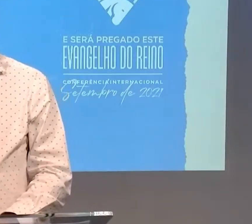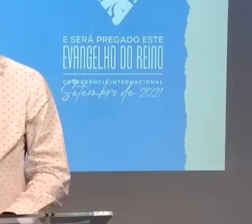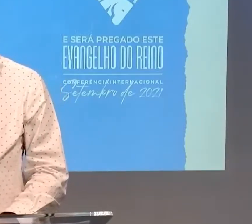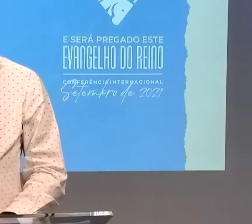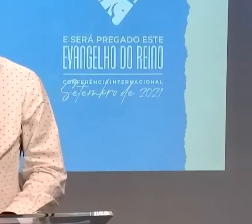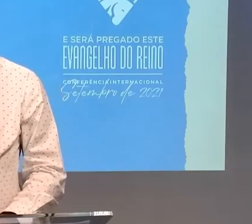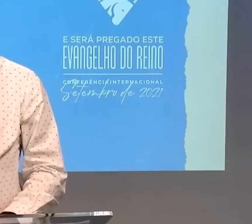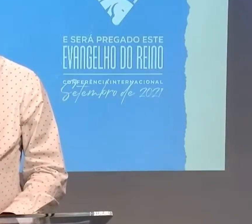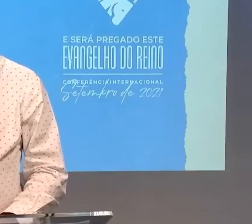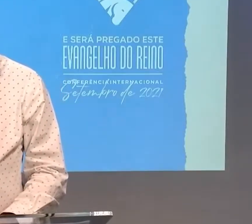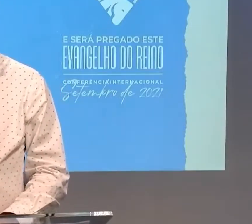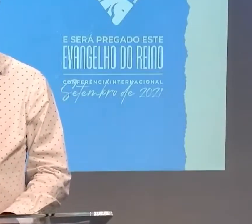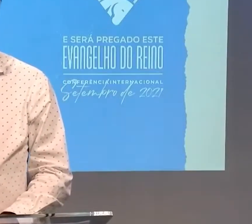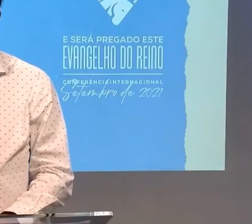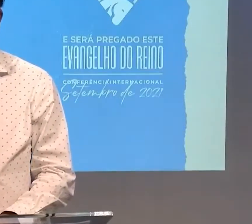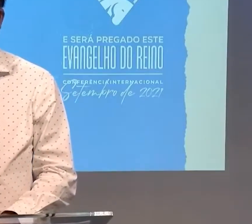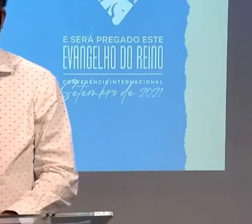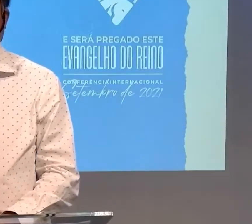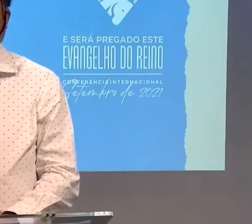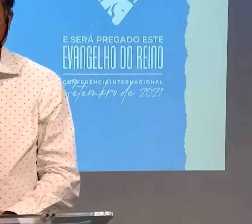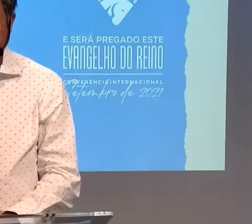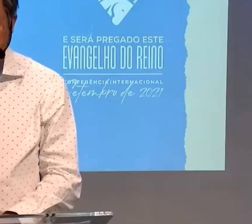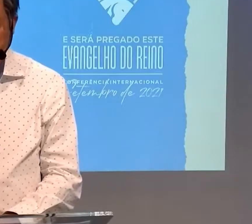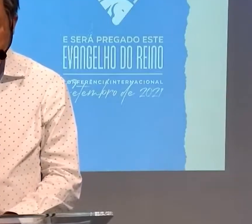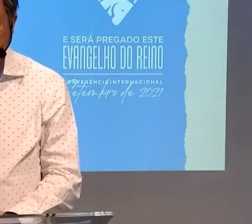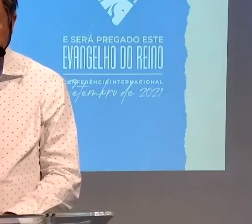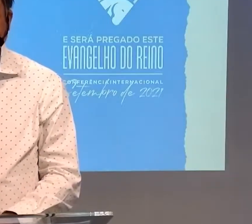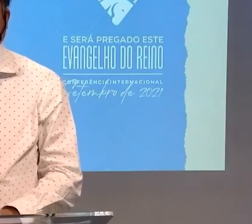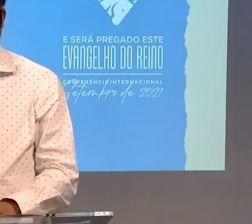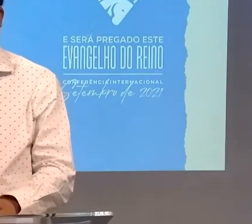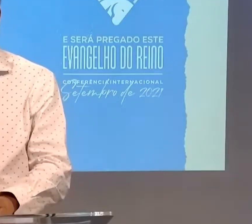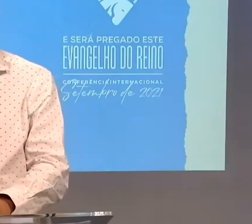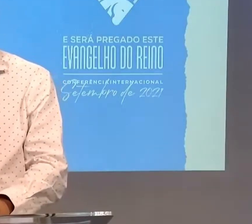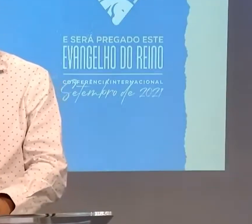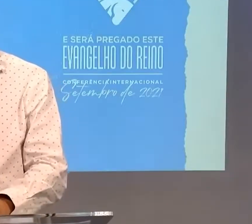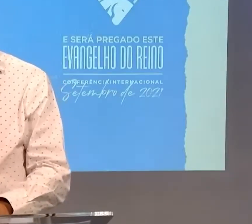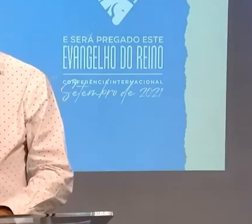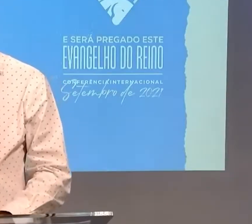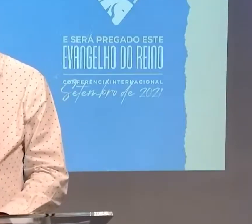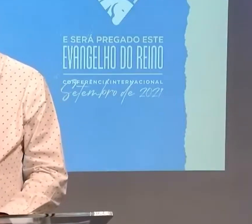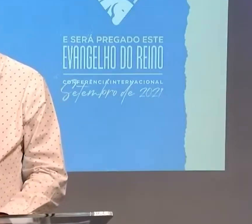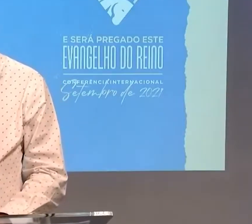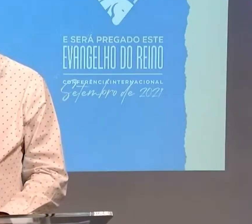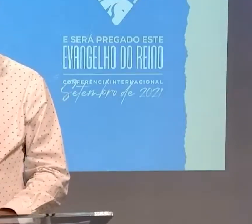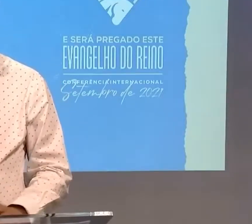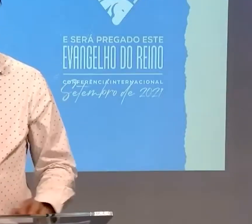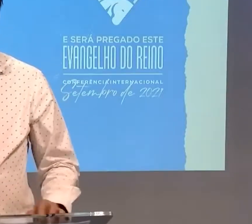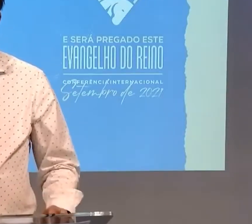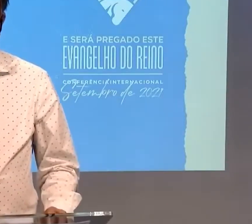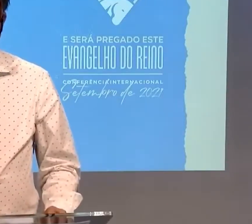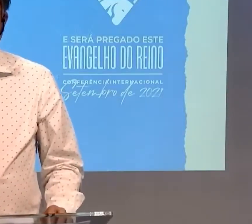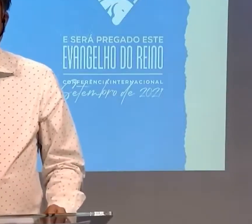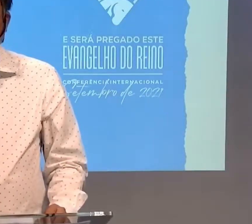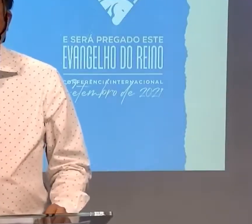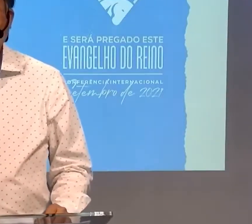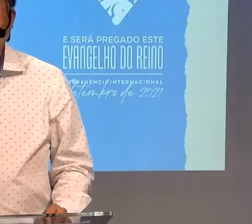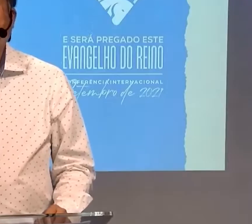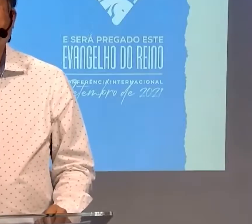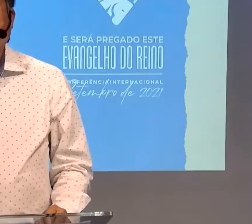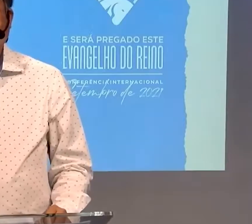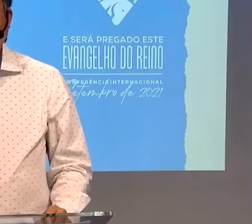da rebelião de Satanás nesse universo e no meio da queda do homem, onde a